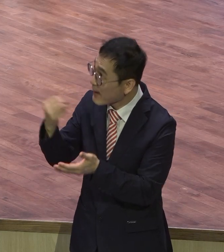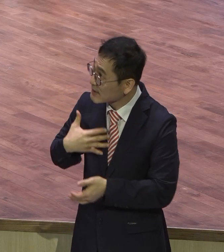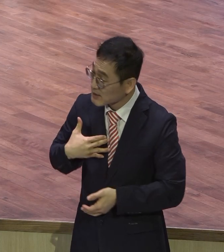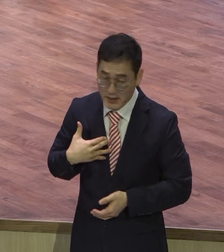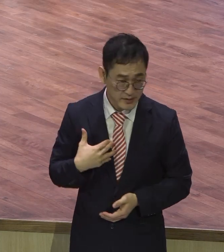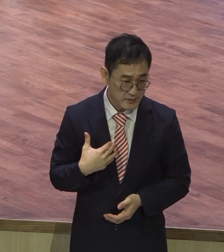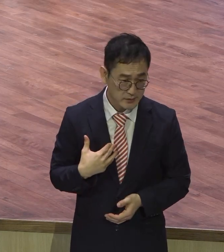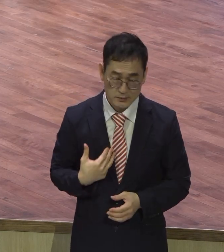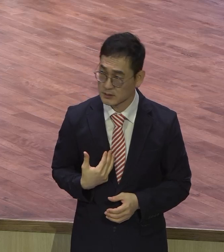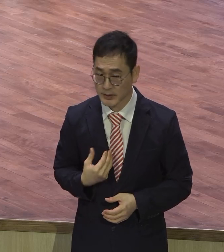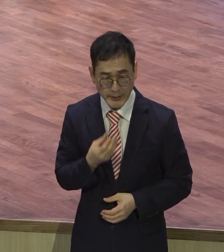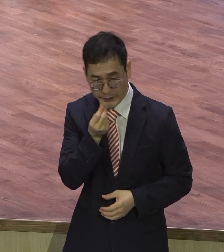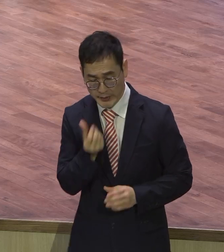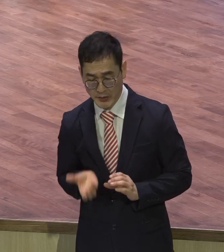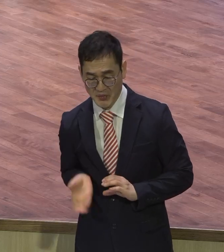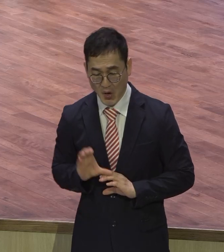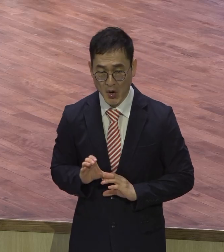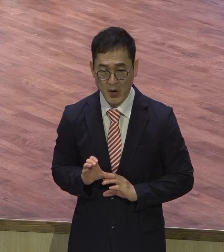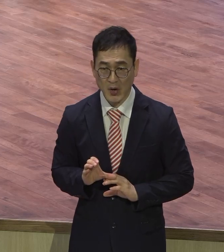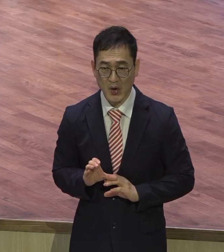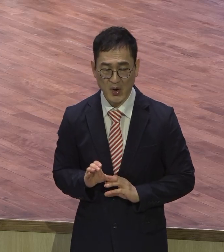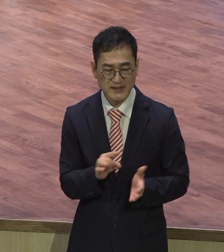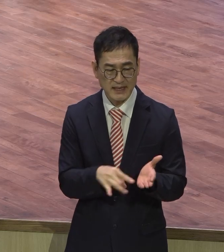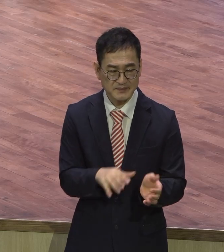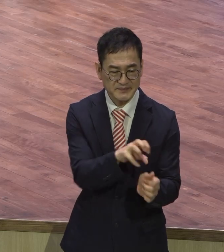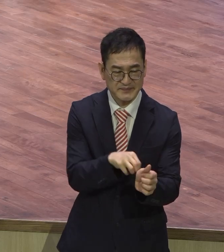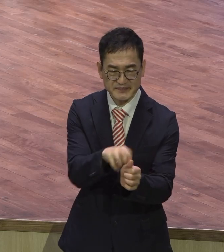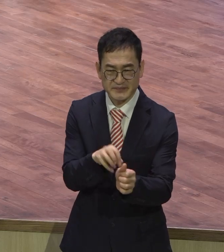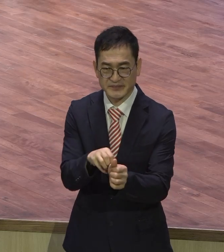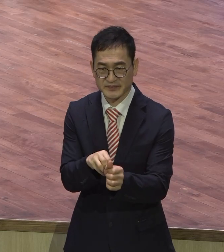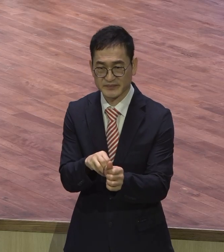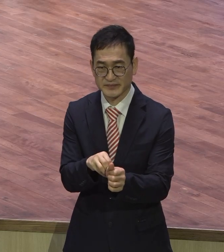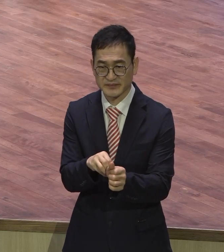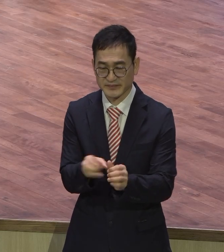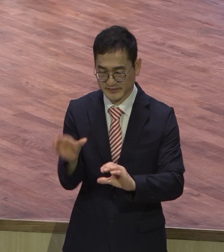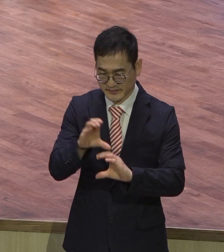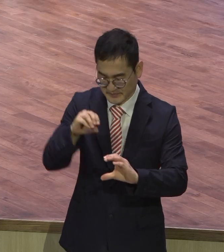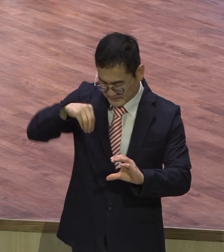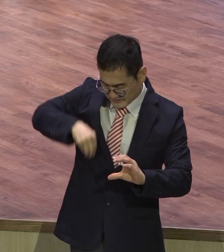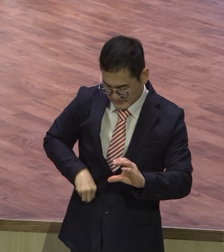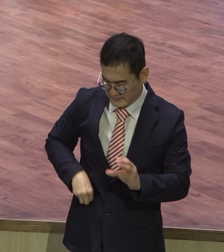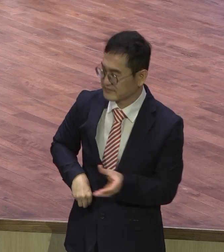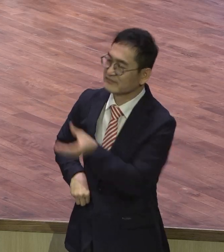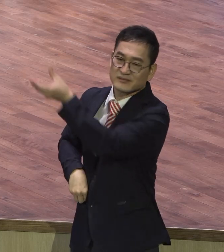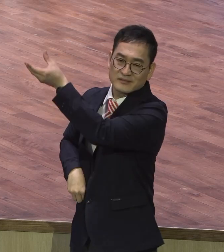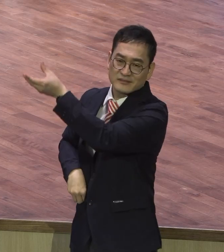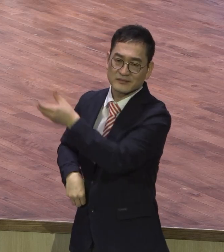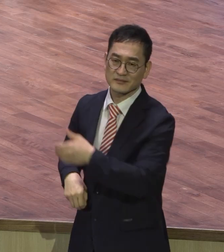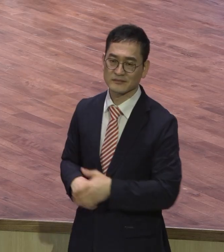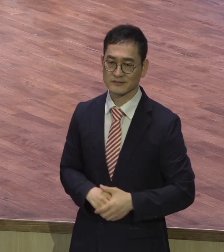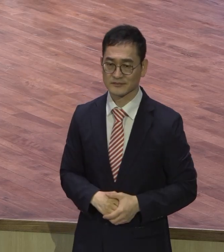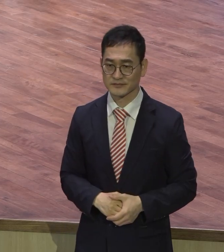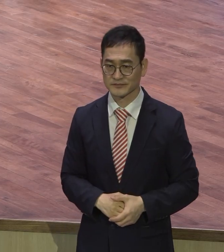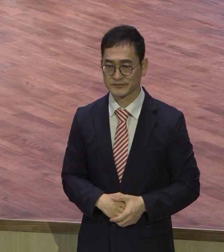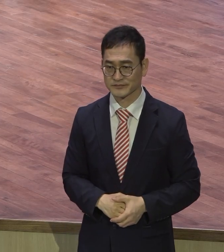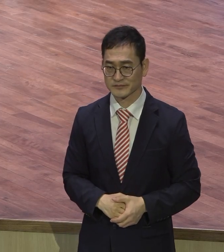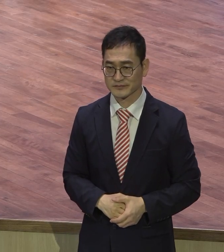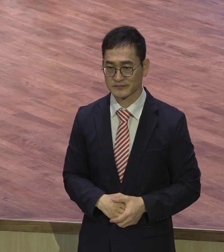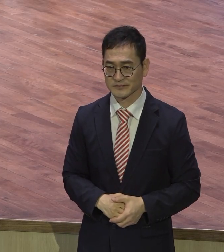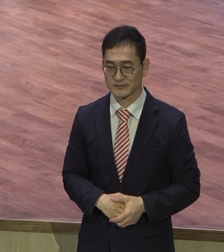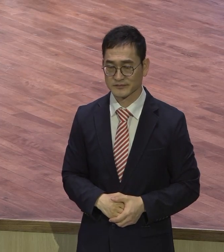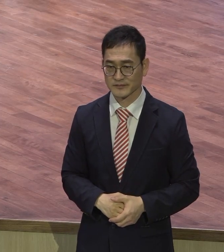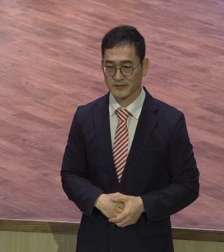자기들 몫까지 더해가지고 이스라엘 사람들의 세금을 거두어 가세요. 거두어